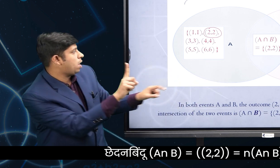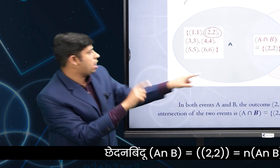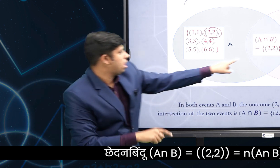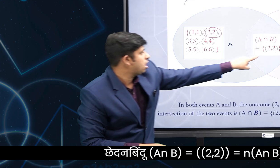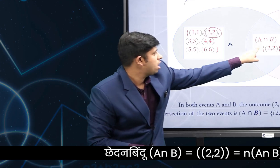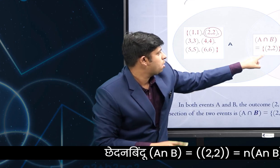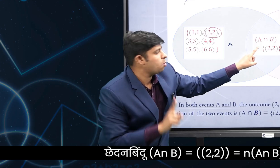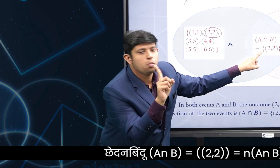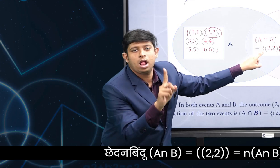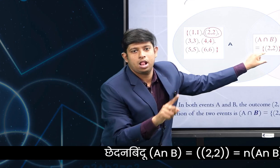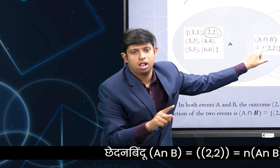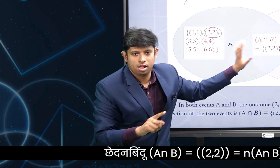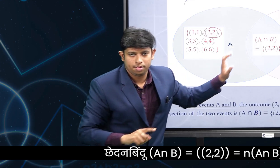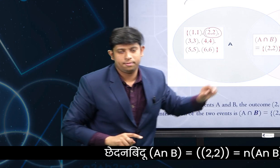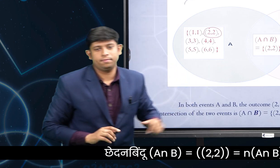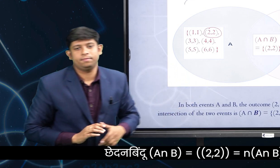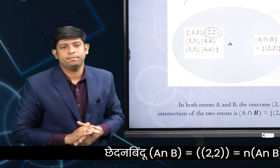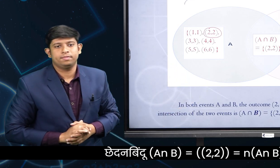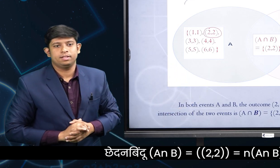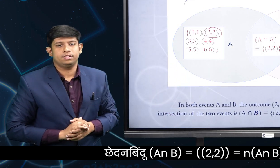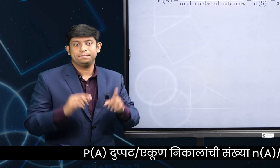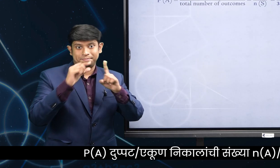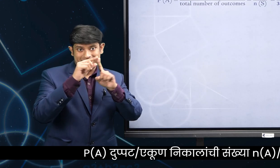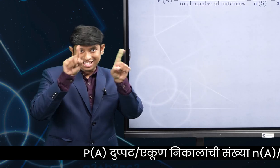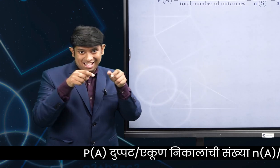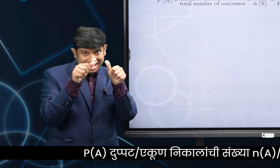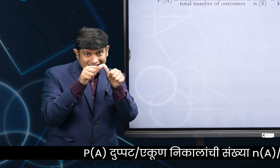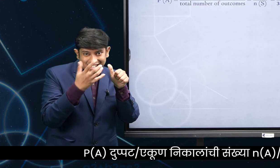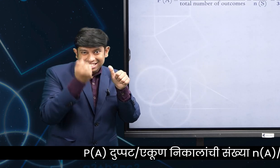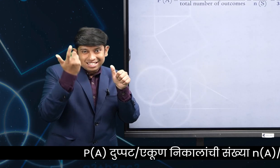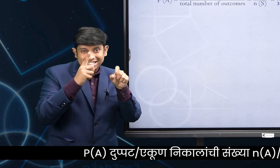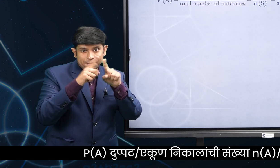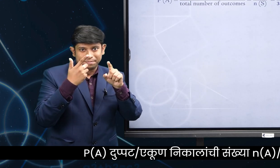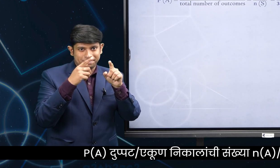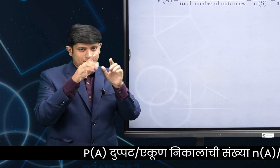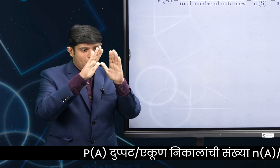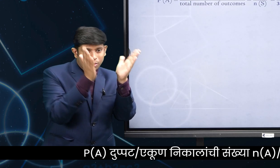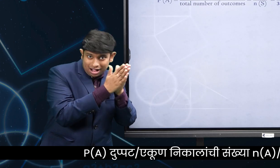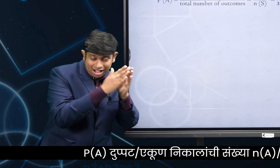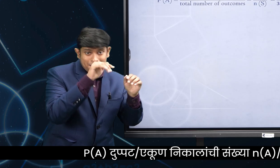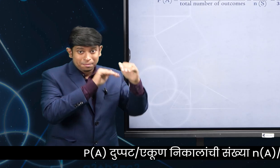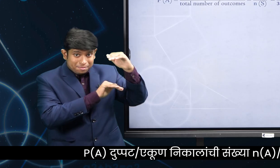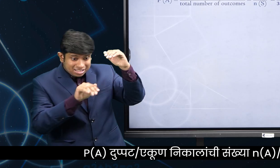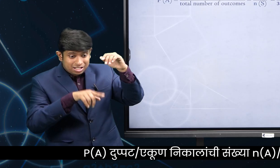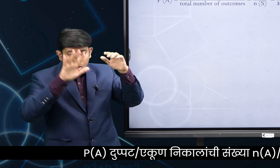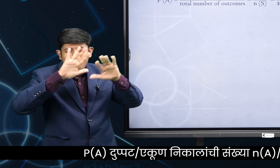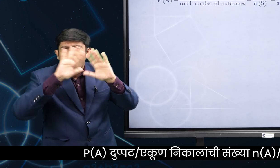कंसामध्ये ए एन बी बरोबर 1 आहे. पी कंसामध्ये ए दुप्पट भागिले एकूण निकालांची संख्या